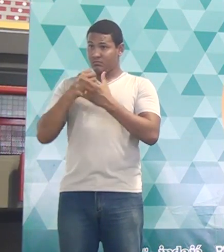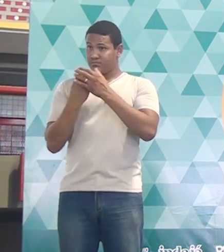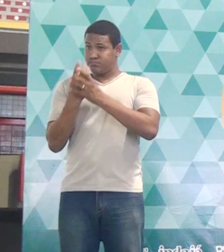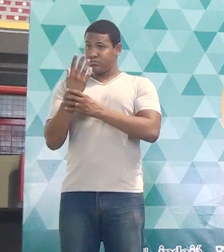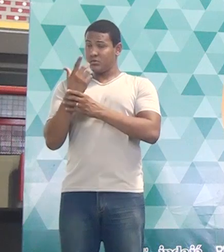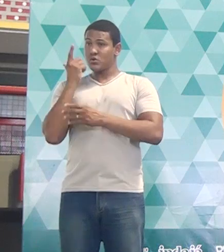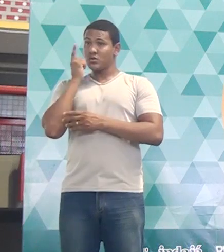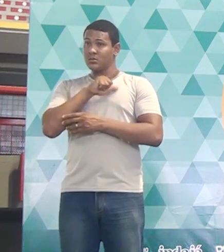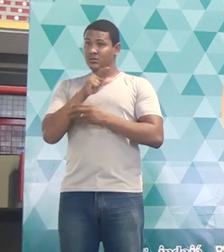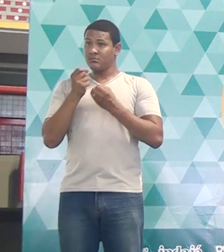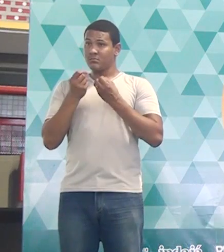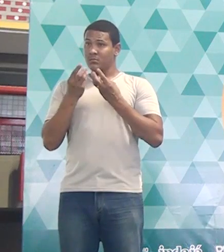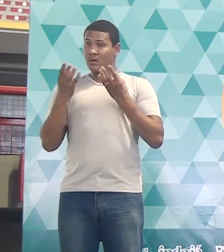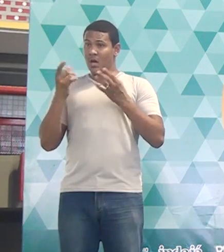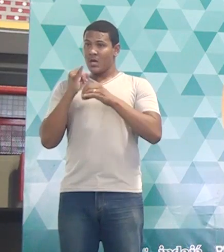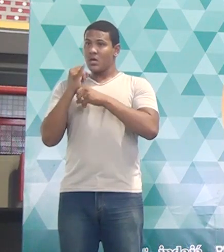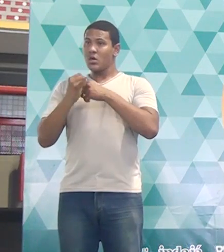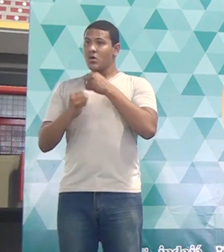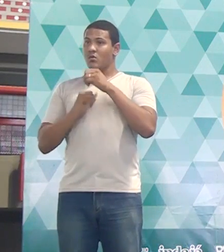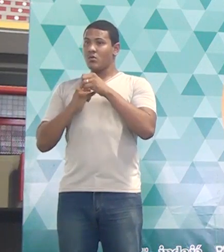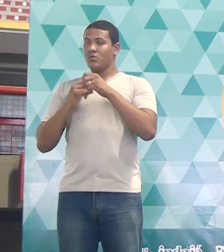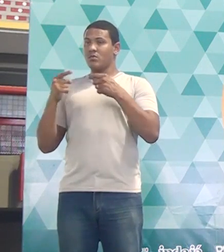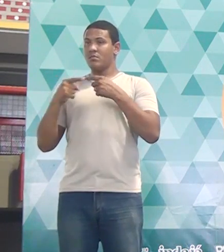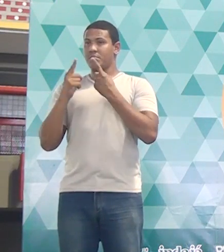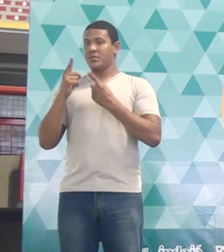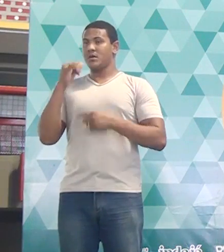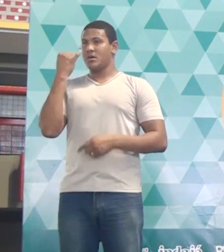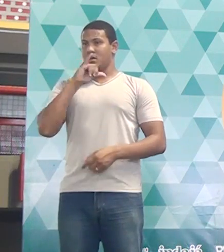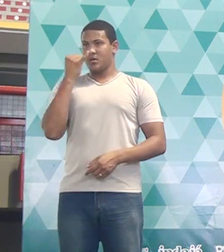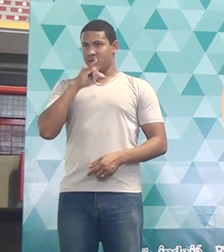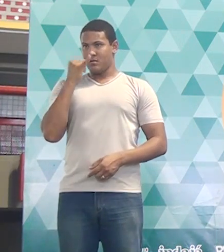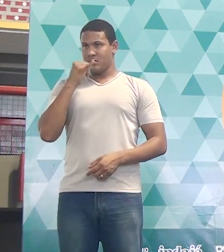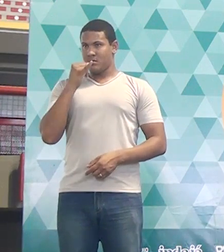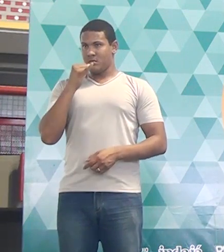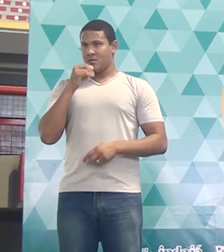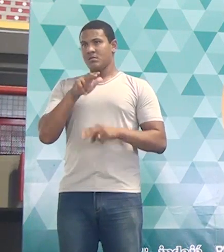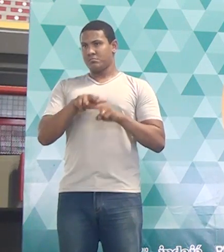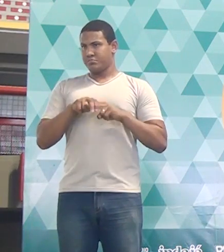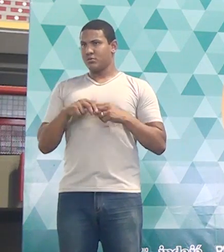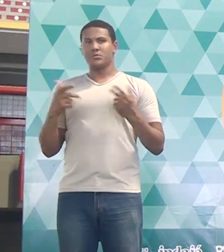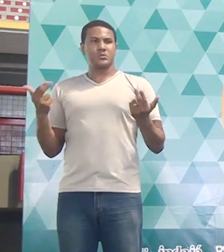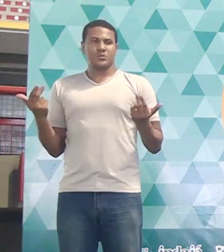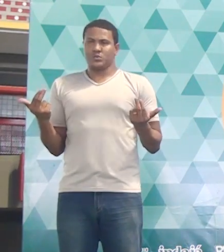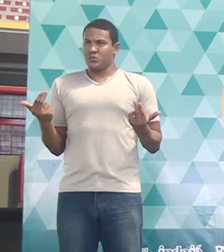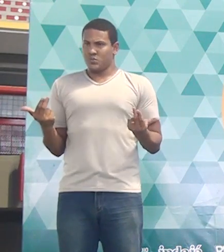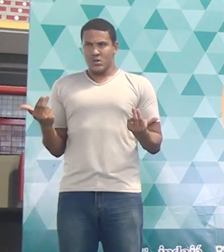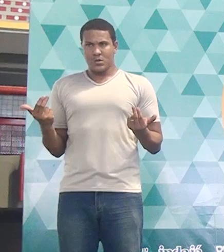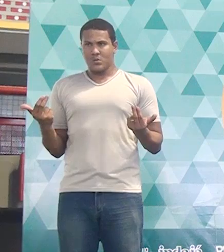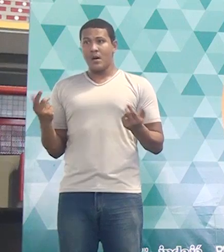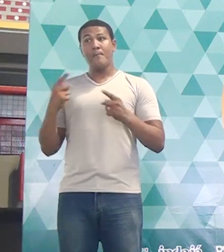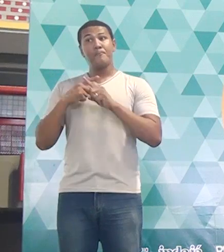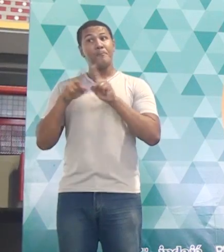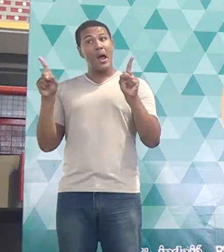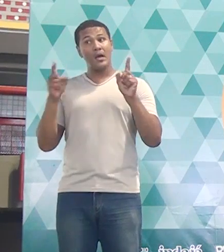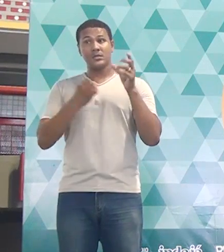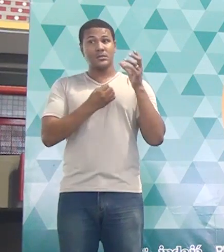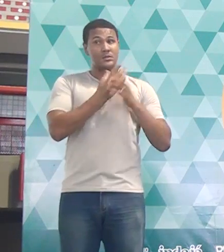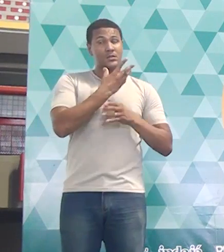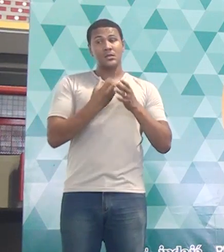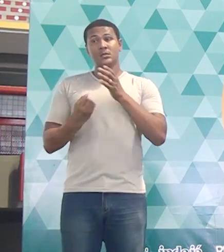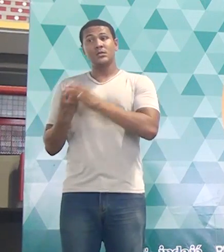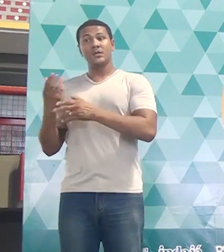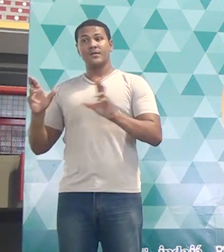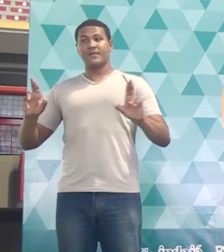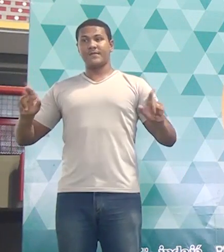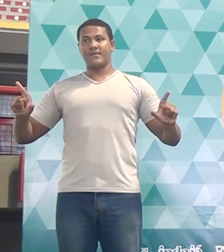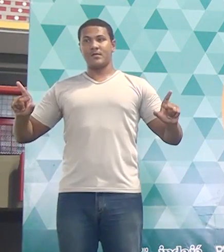torna condutora de corrente elétrica. Então o efeito que os dois causam é o mesmo, mas tem origem diferente.